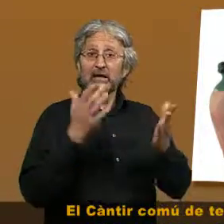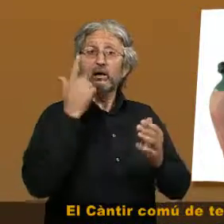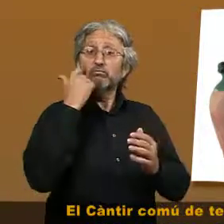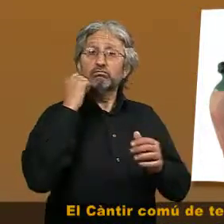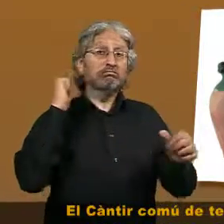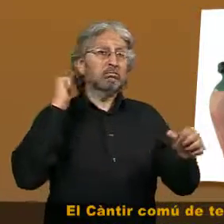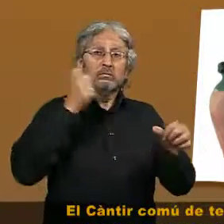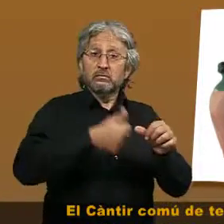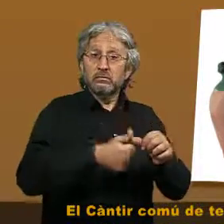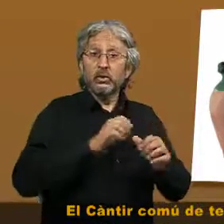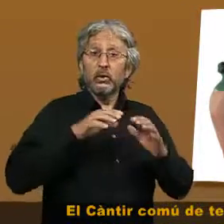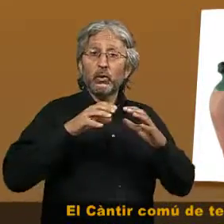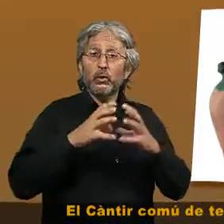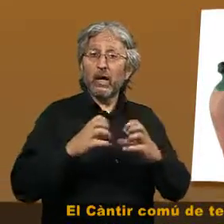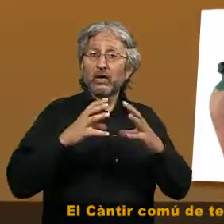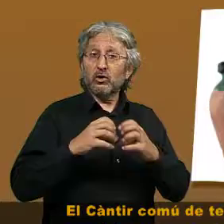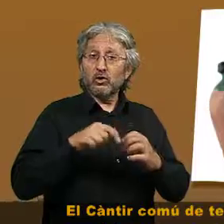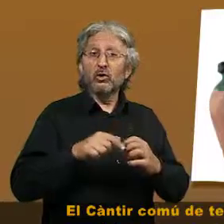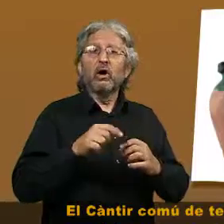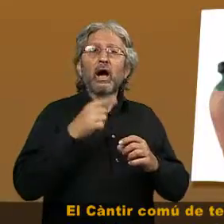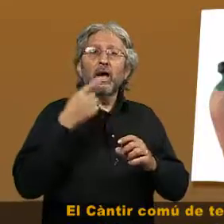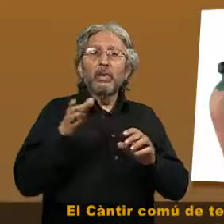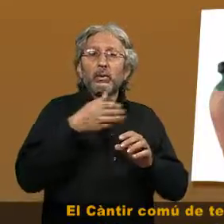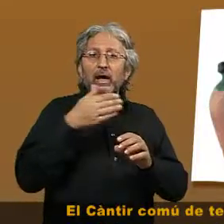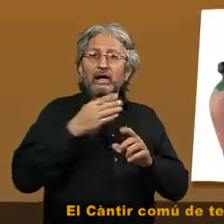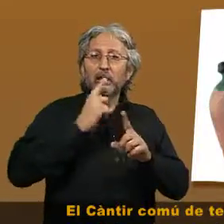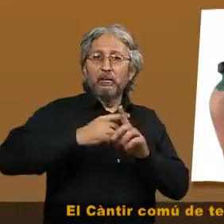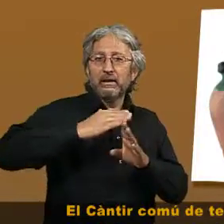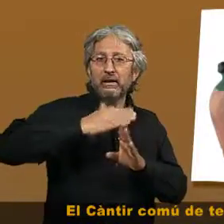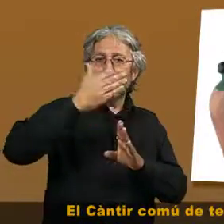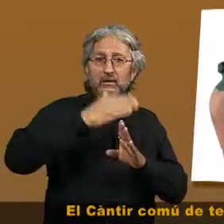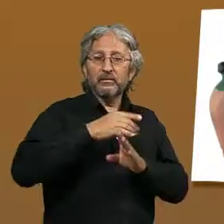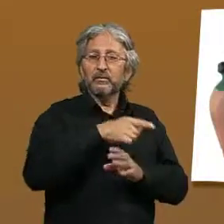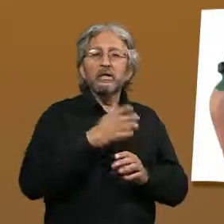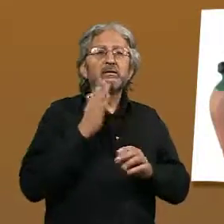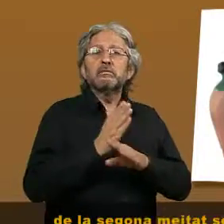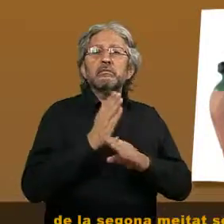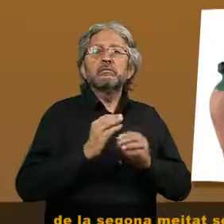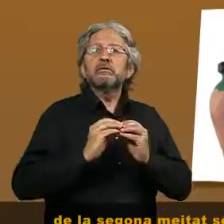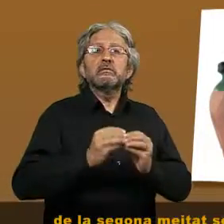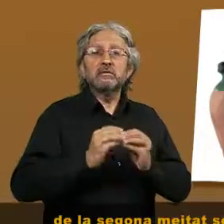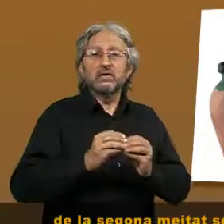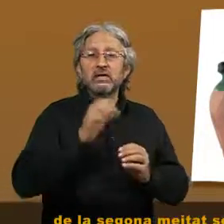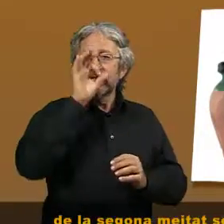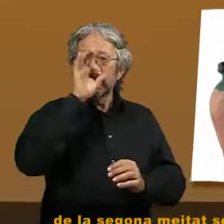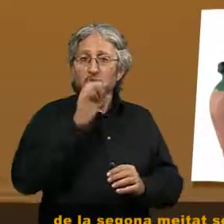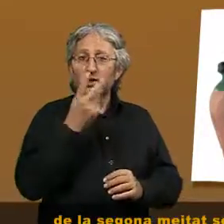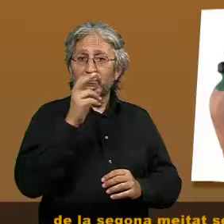El càntir comú de terrissa, parcialment envernissada, de la segona meitat del segle XX